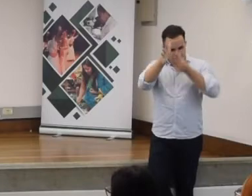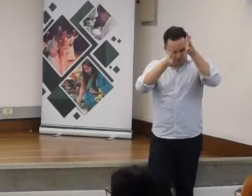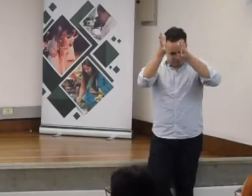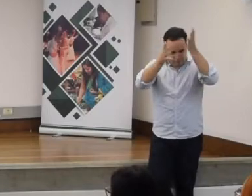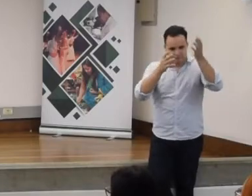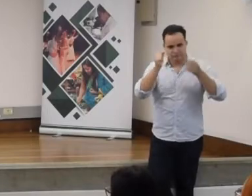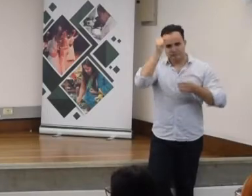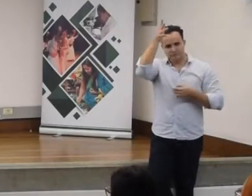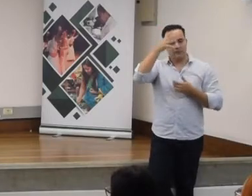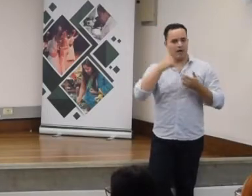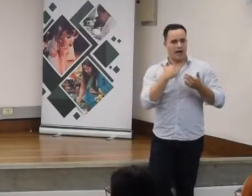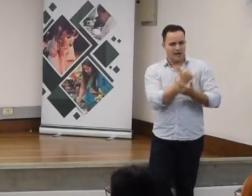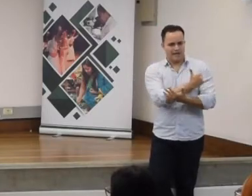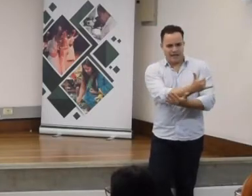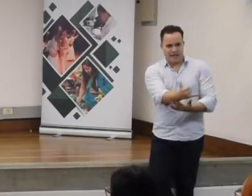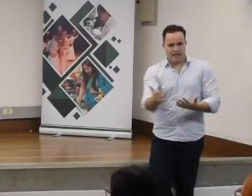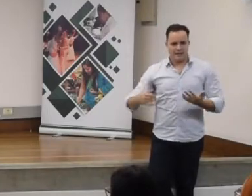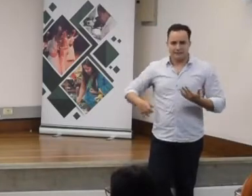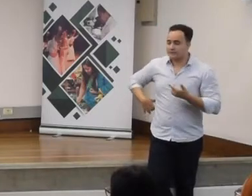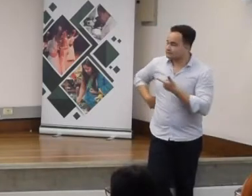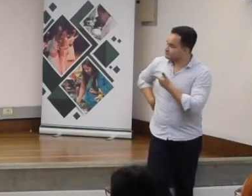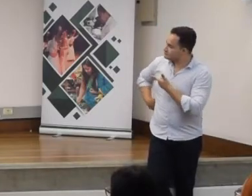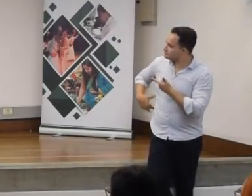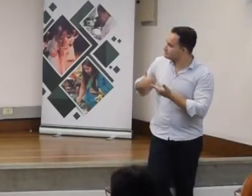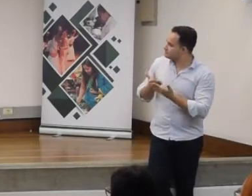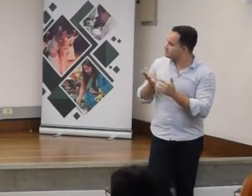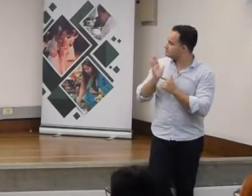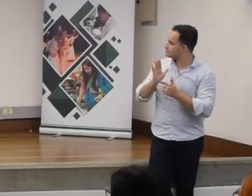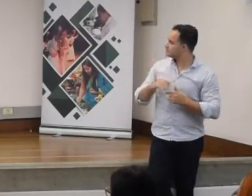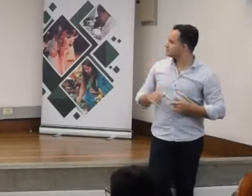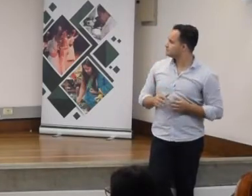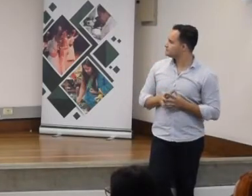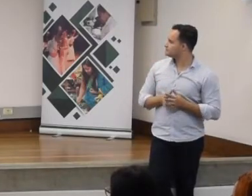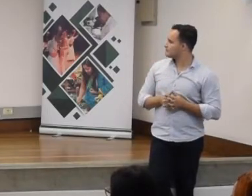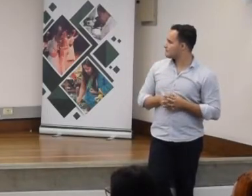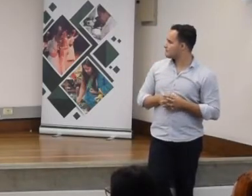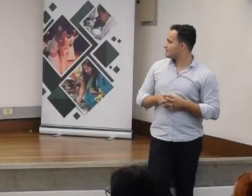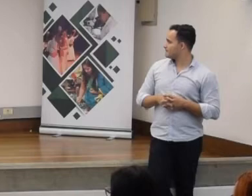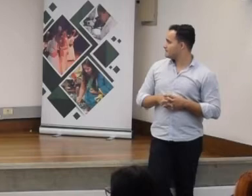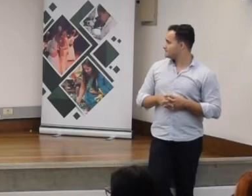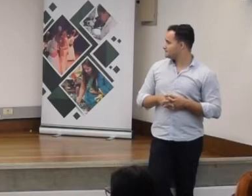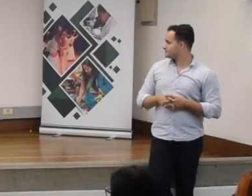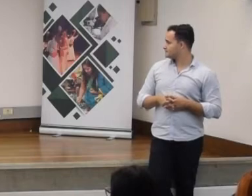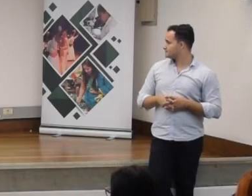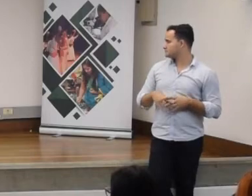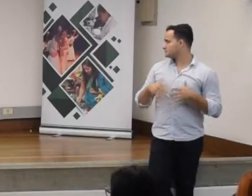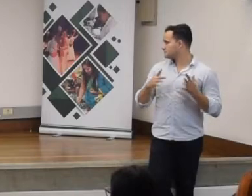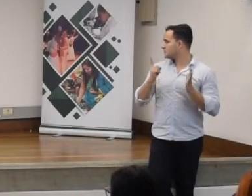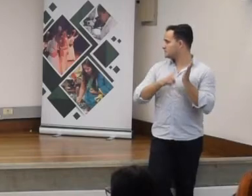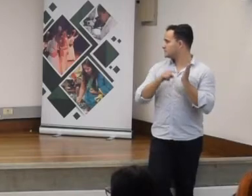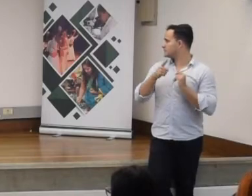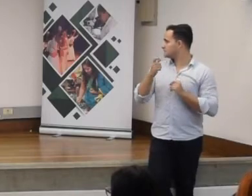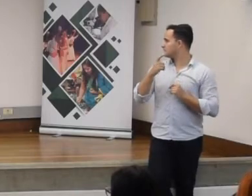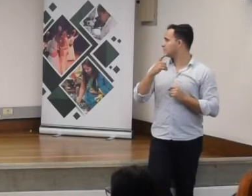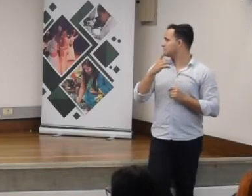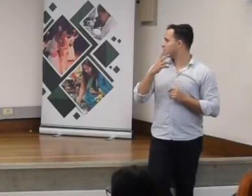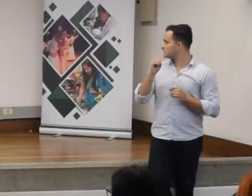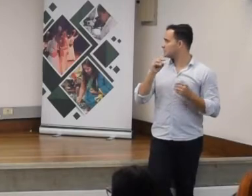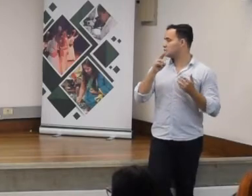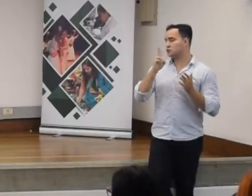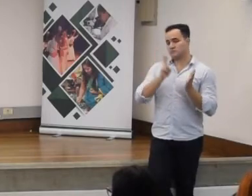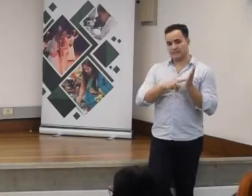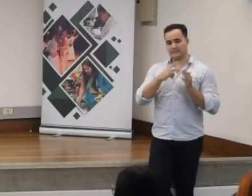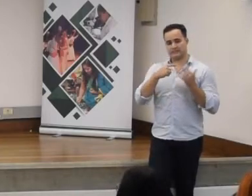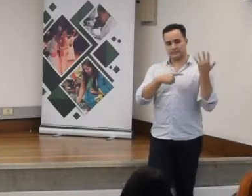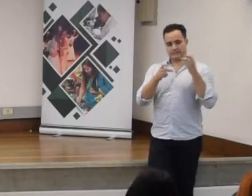nuestra apuesta común, creería yo, desde Permanencia. Allí tenemos 1.520 y 2.672 impactados. En